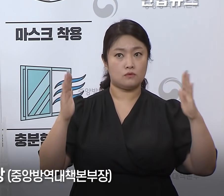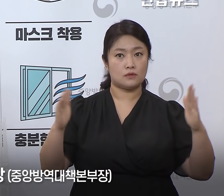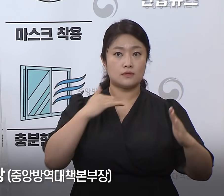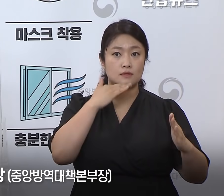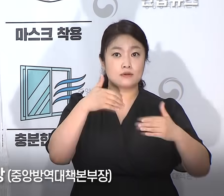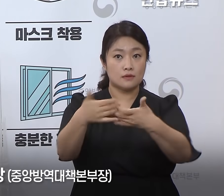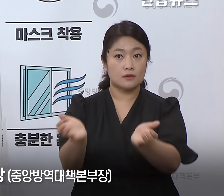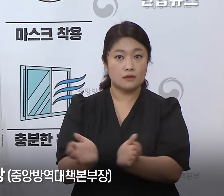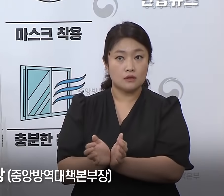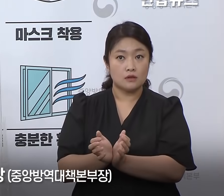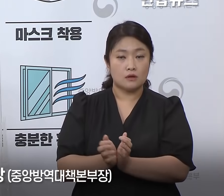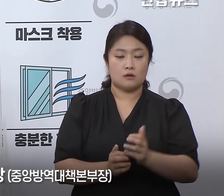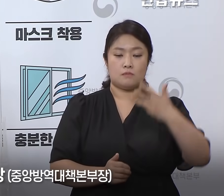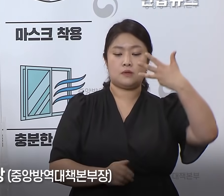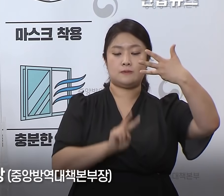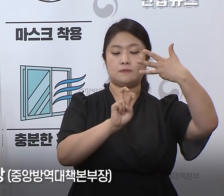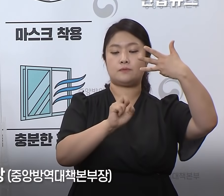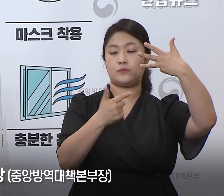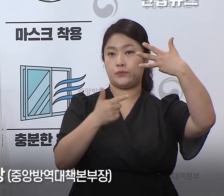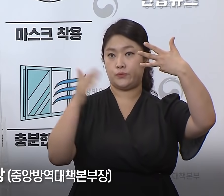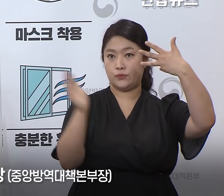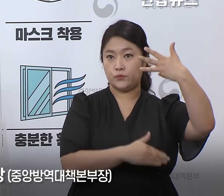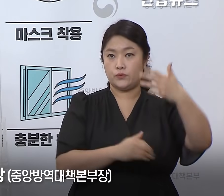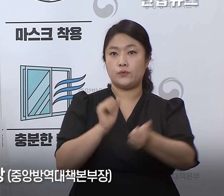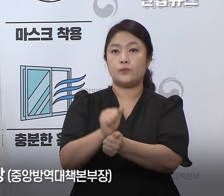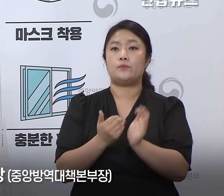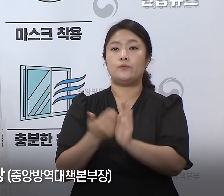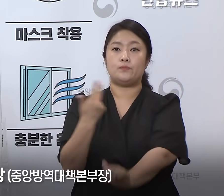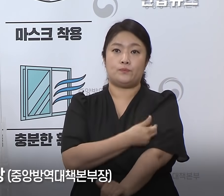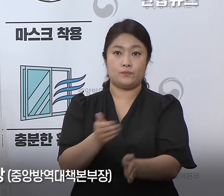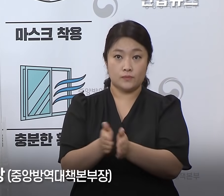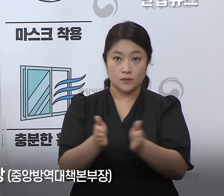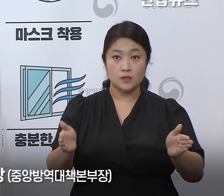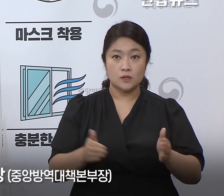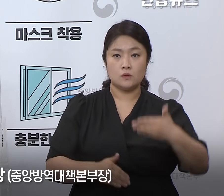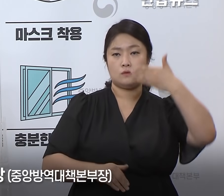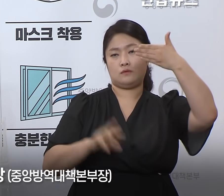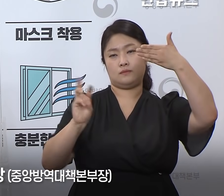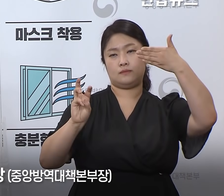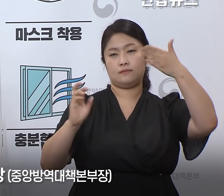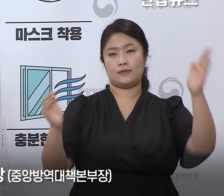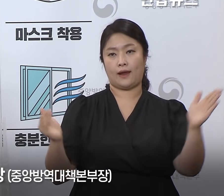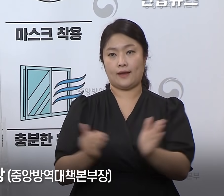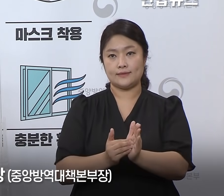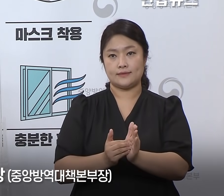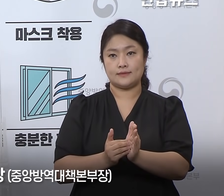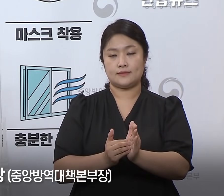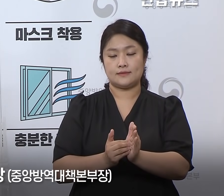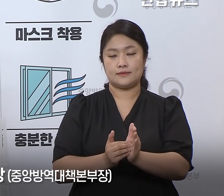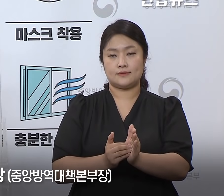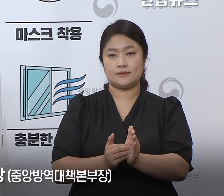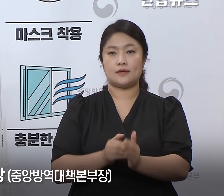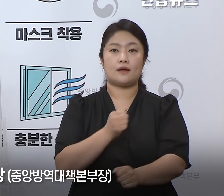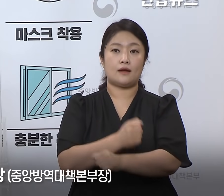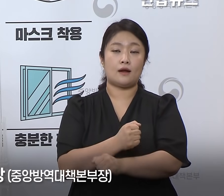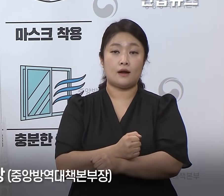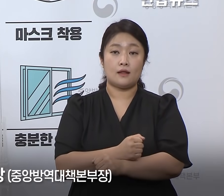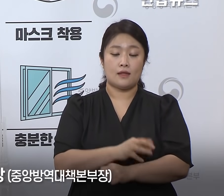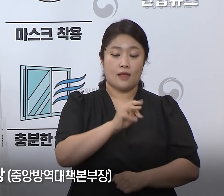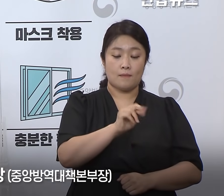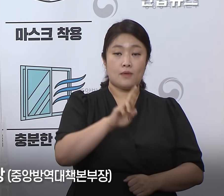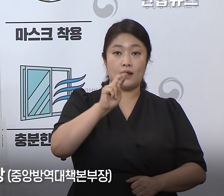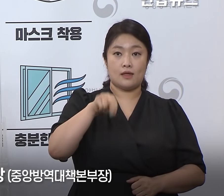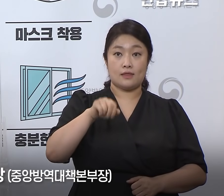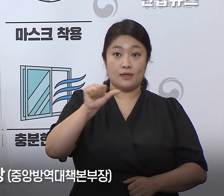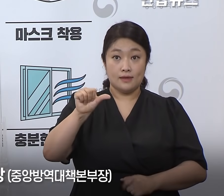연령층은 8월 26일부터 접종을 시작하여 9월 30일까지 접종을 시행하며 에 말은